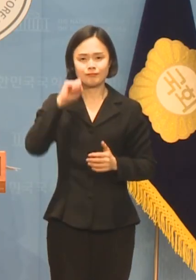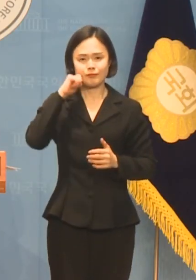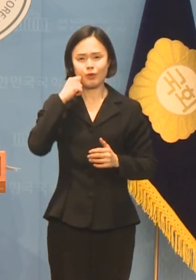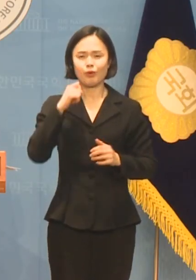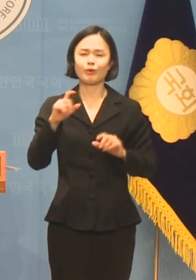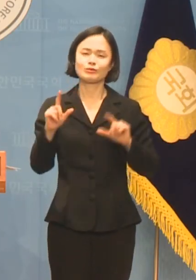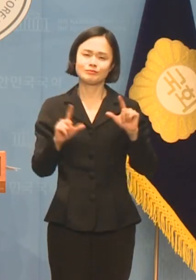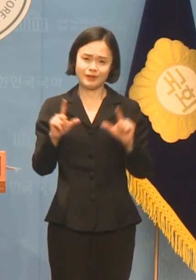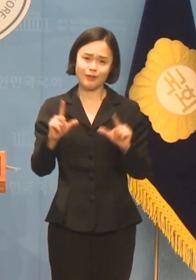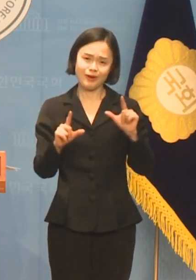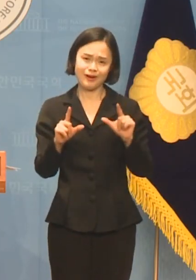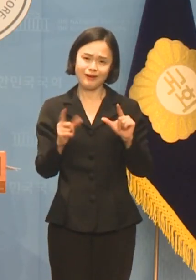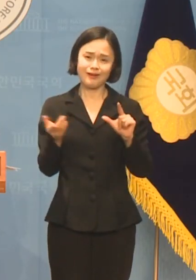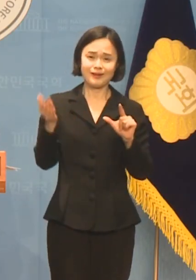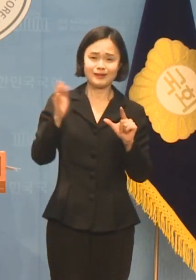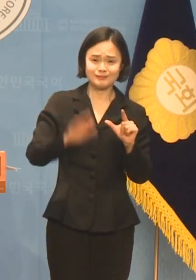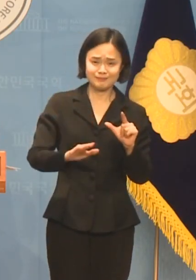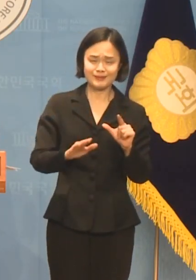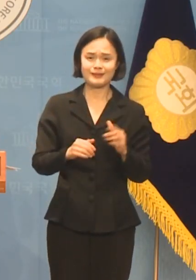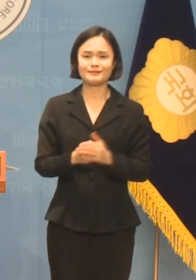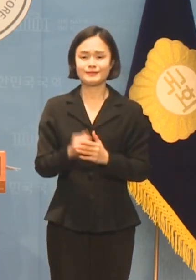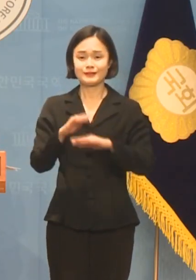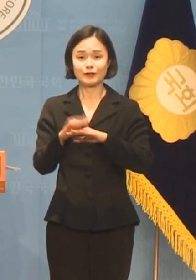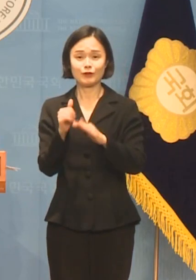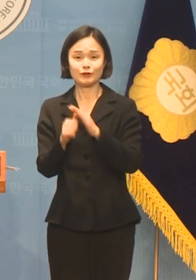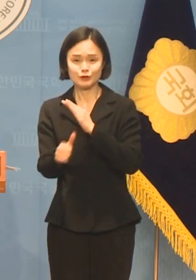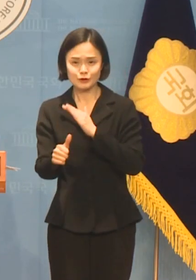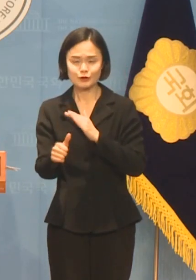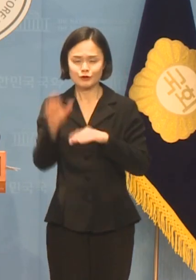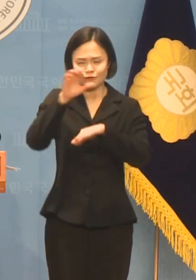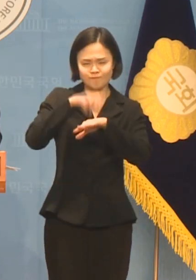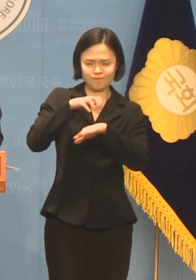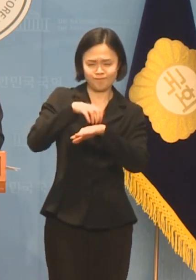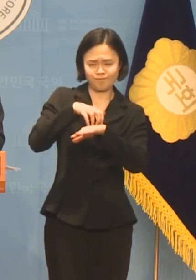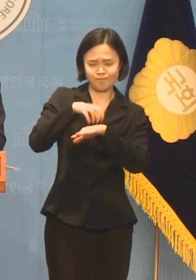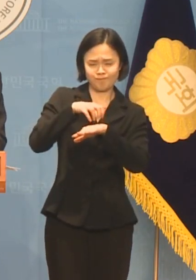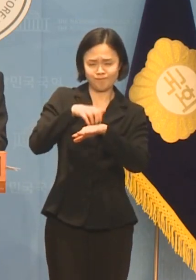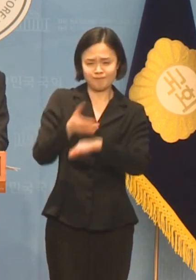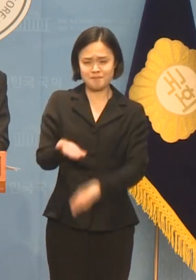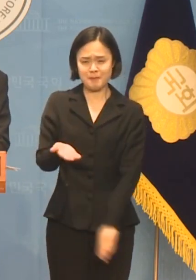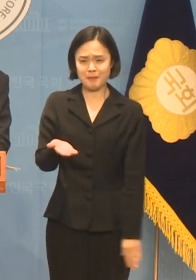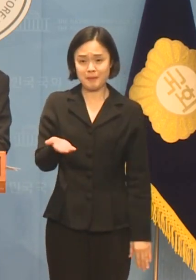속에서 묵묵히 실력을 쌓아 이 무대에 선